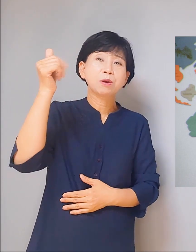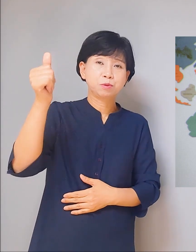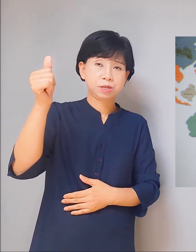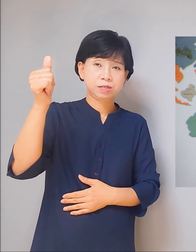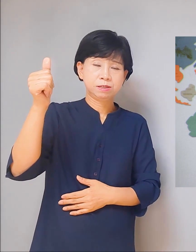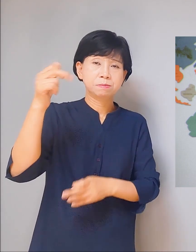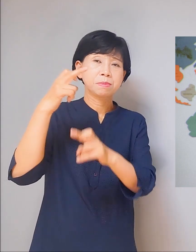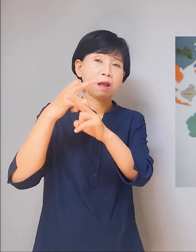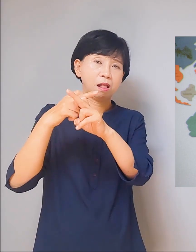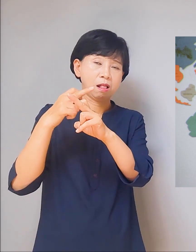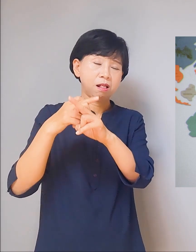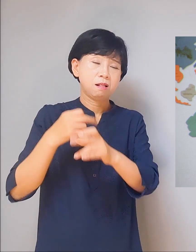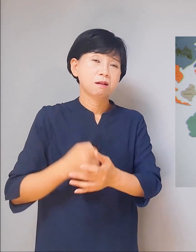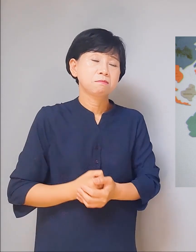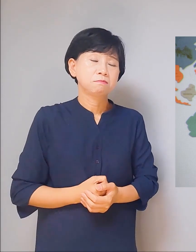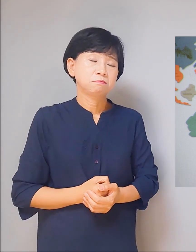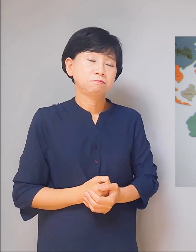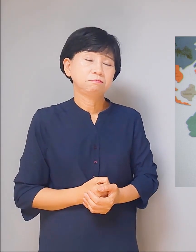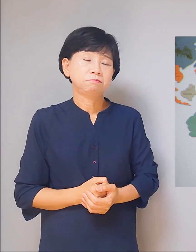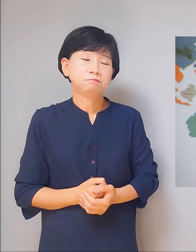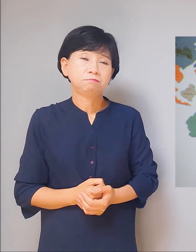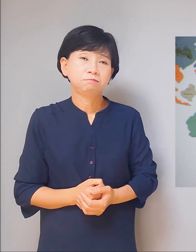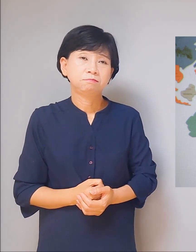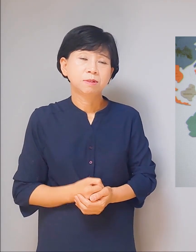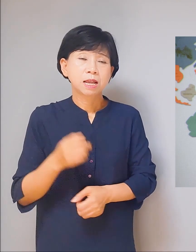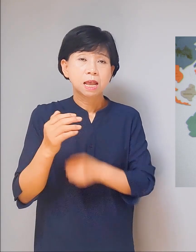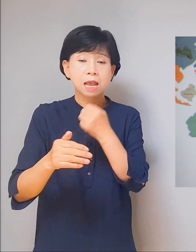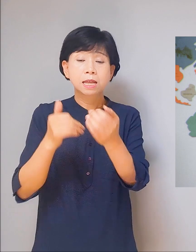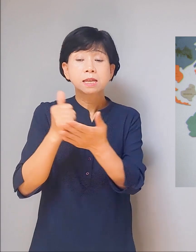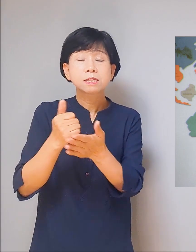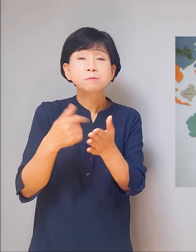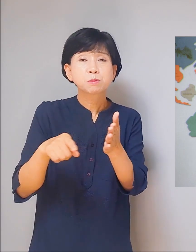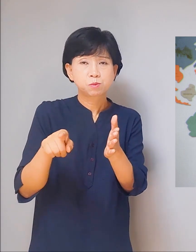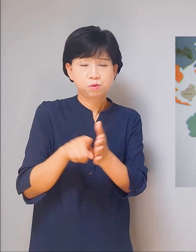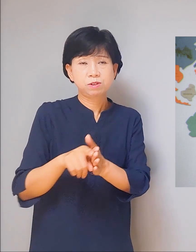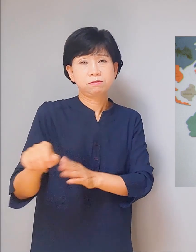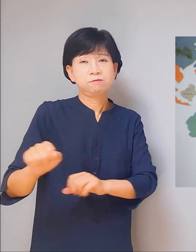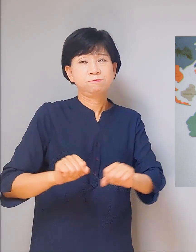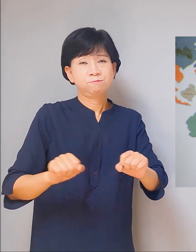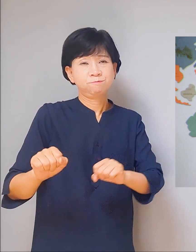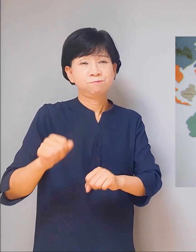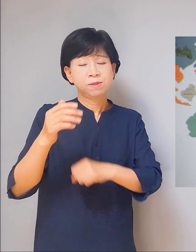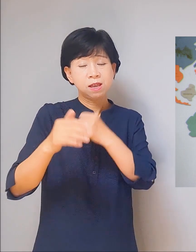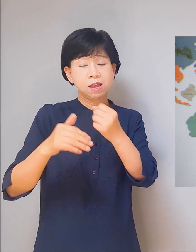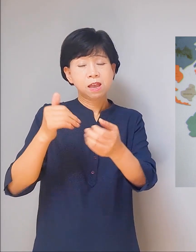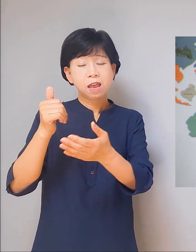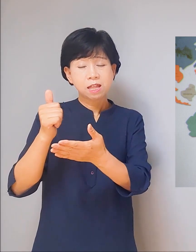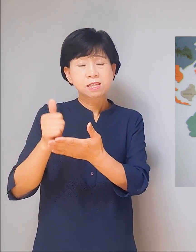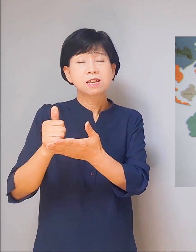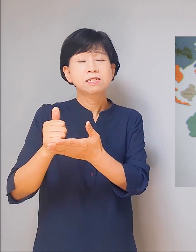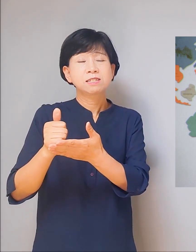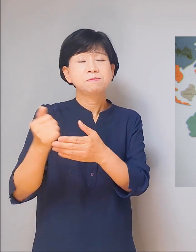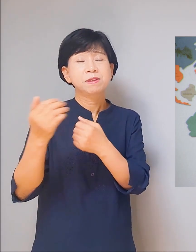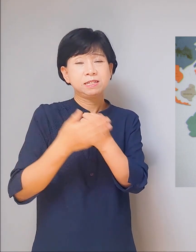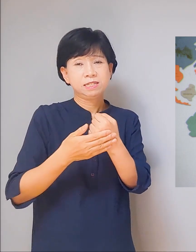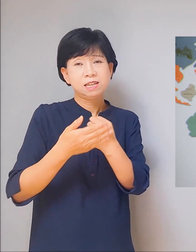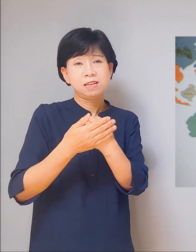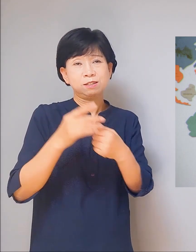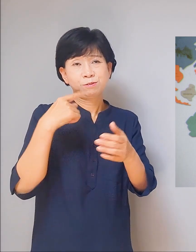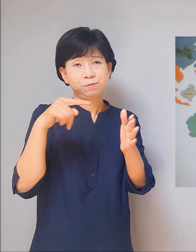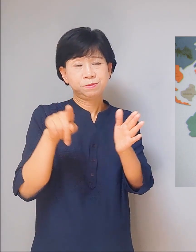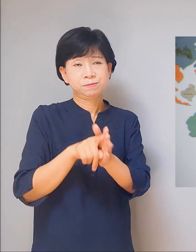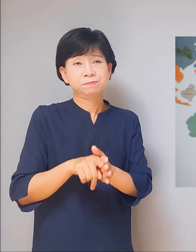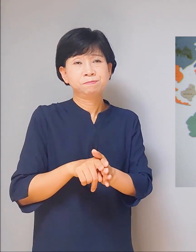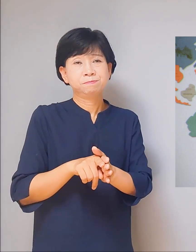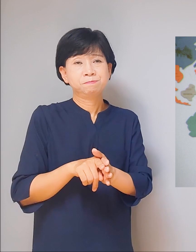여러분, 이것도 오해입니다. 하나님을 위해서입니다. 하나님의 일방적인 은총인 줄